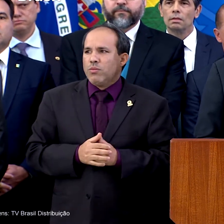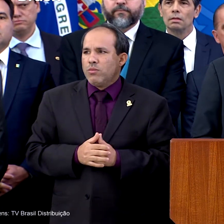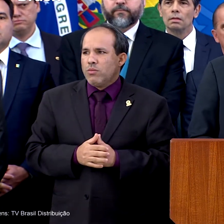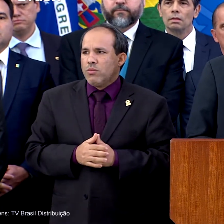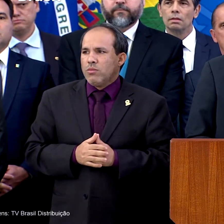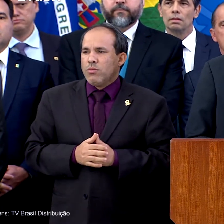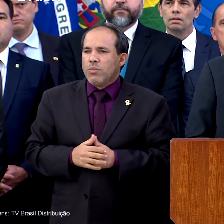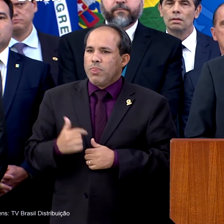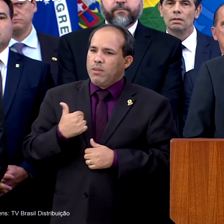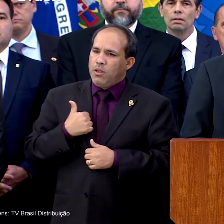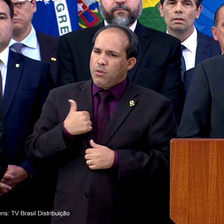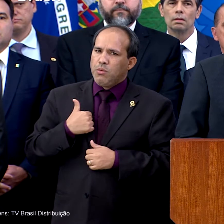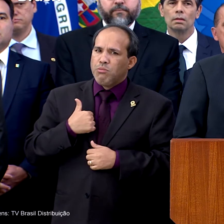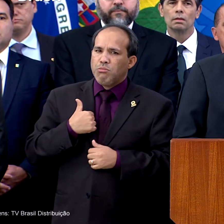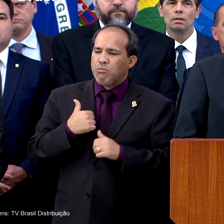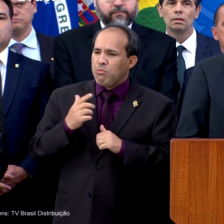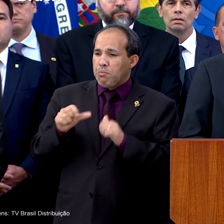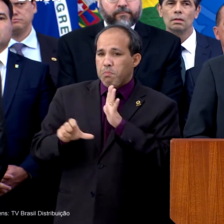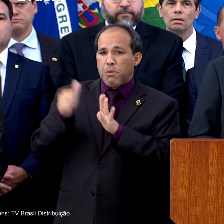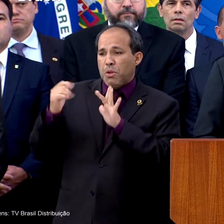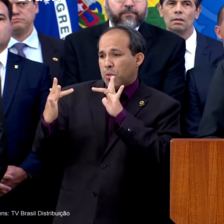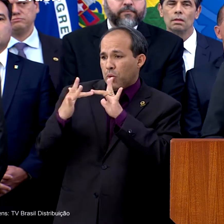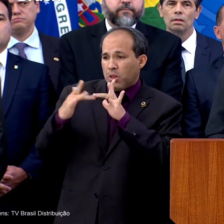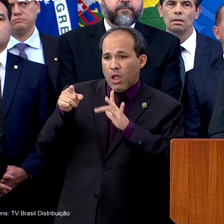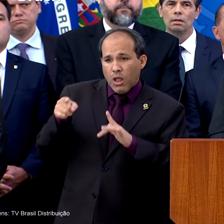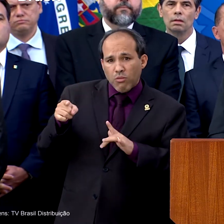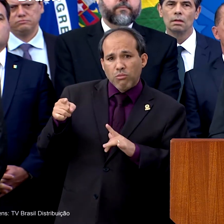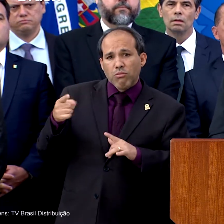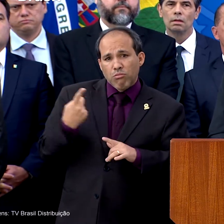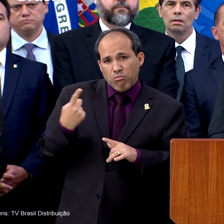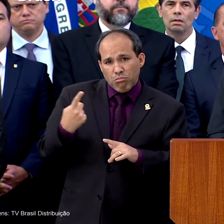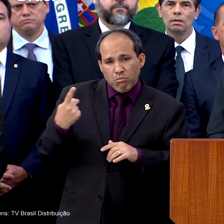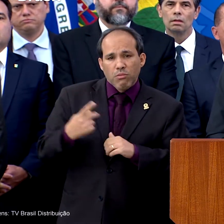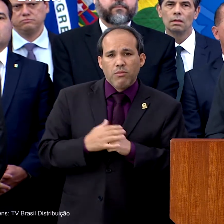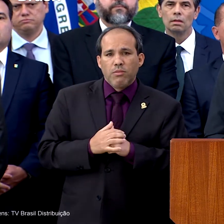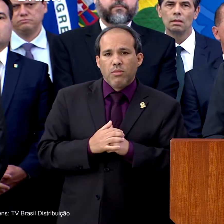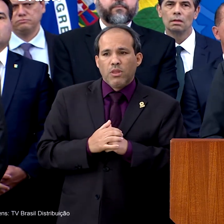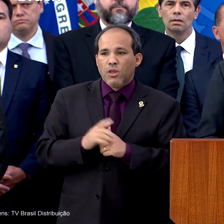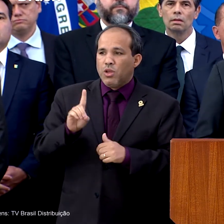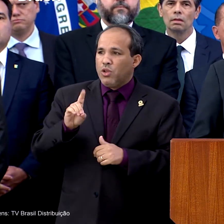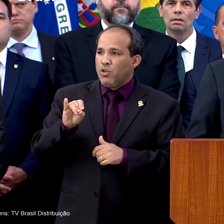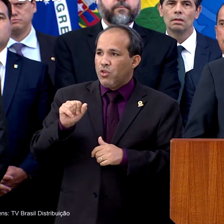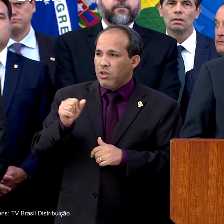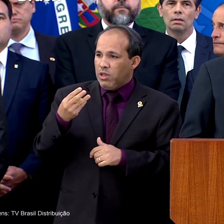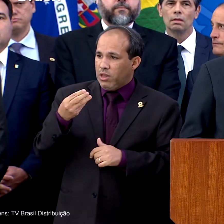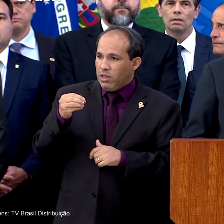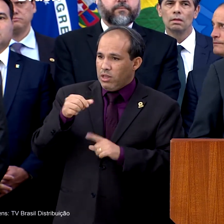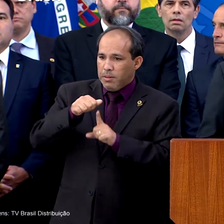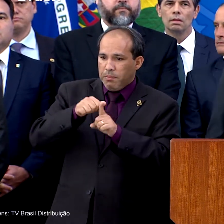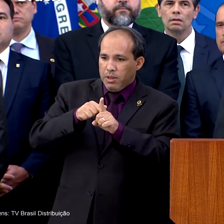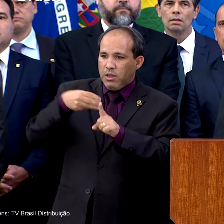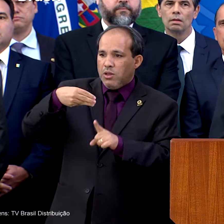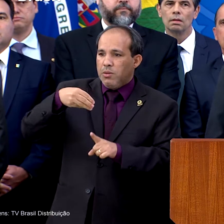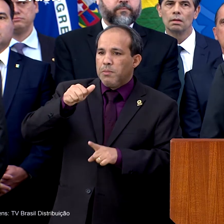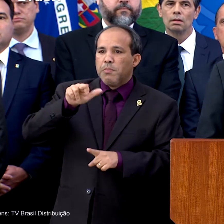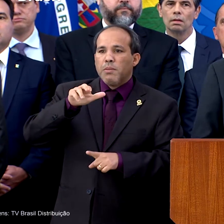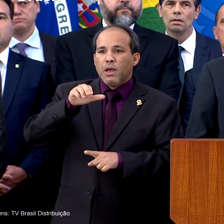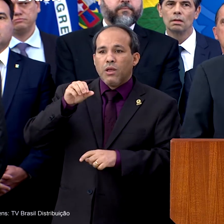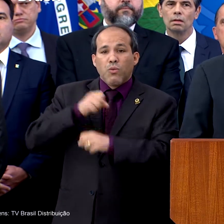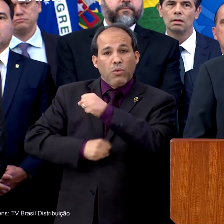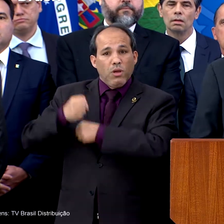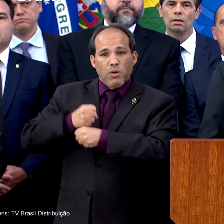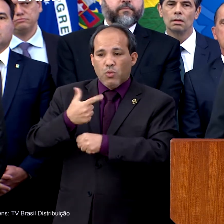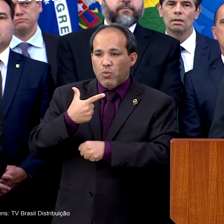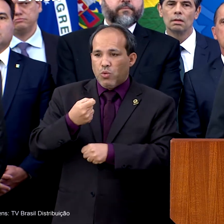e eu pessoalmente tive o primeiro contato com o seu sérgio moro bom dia trinta de março de 2017